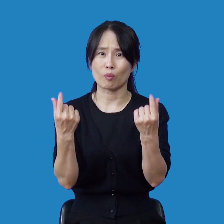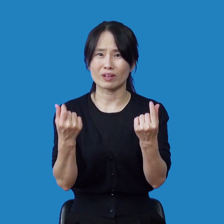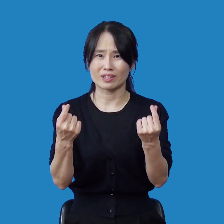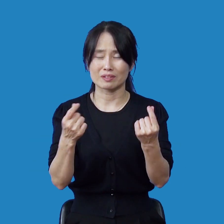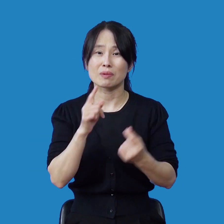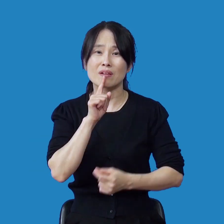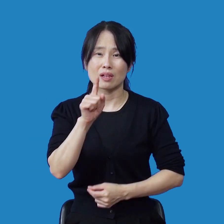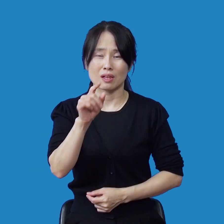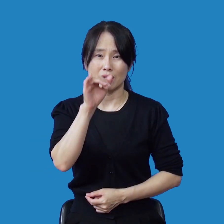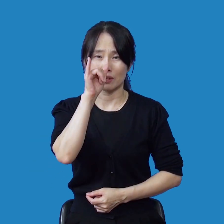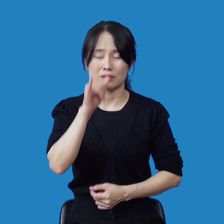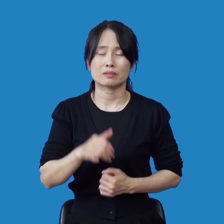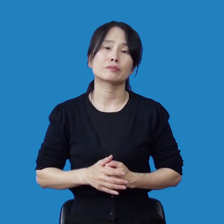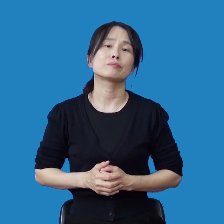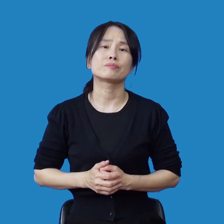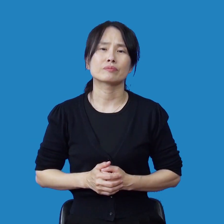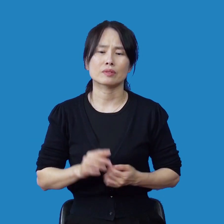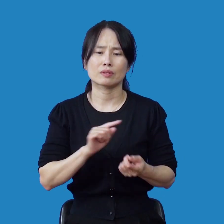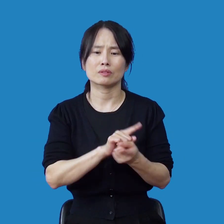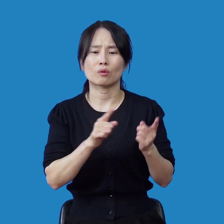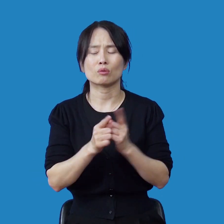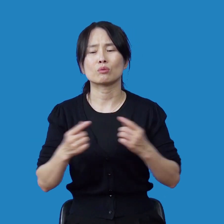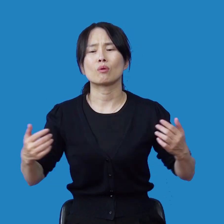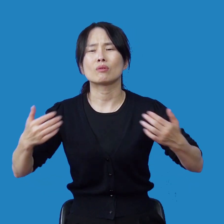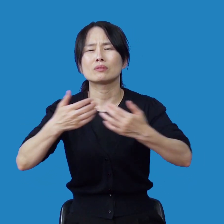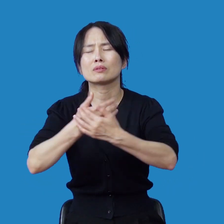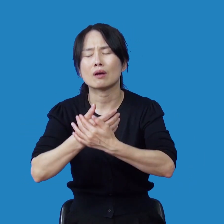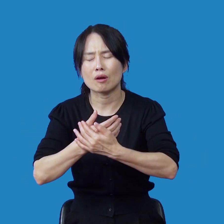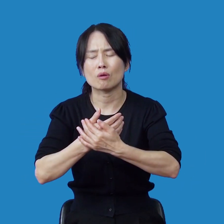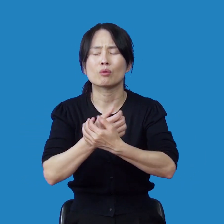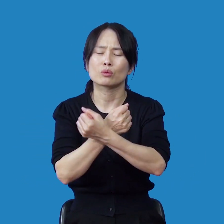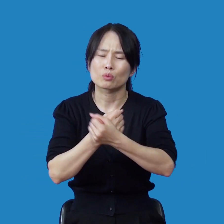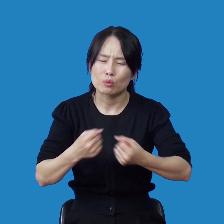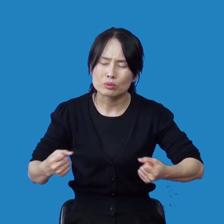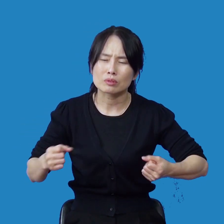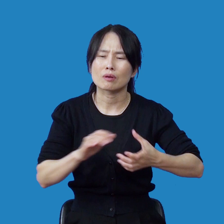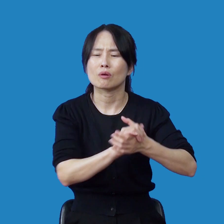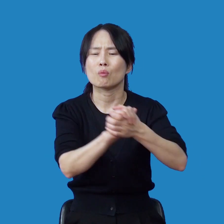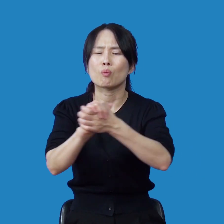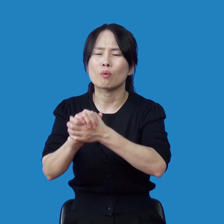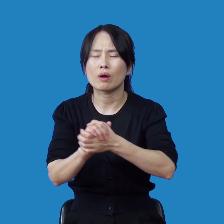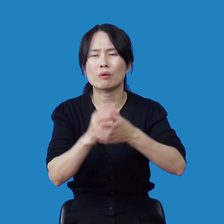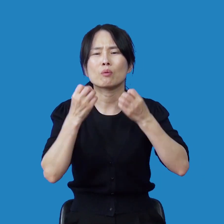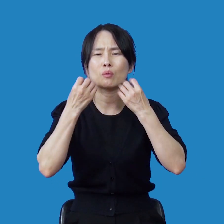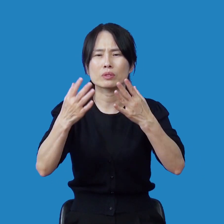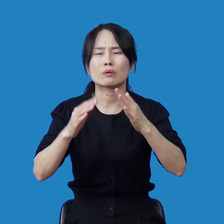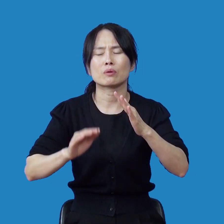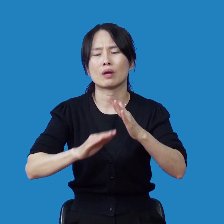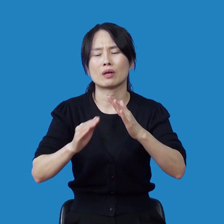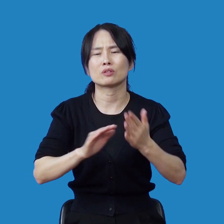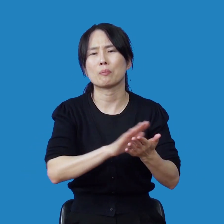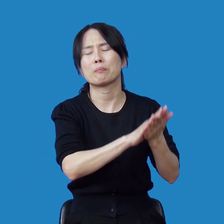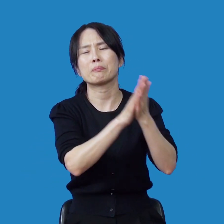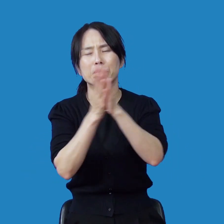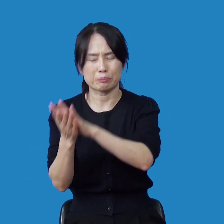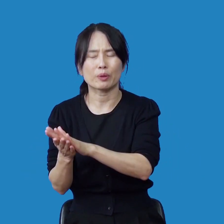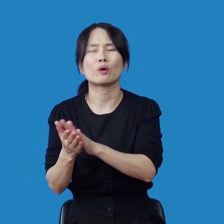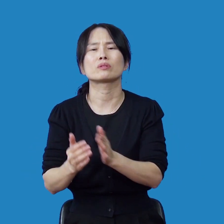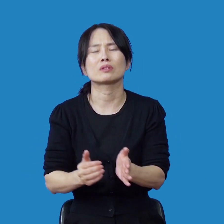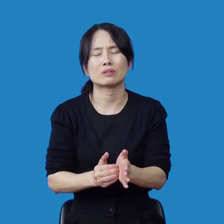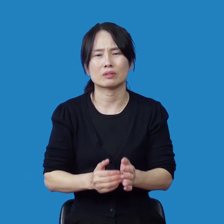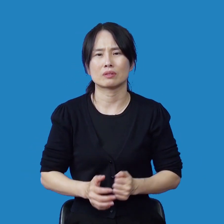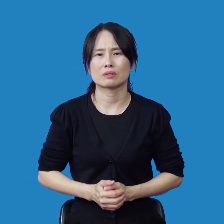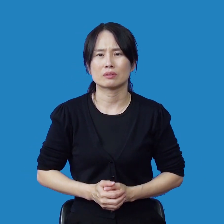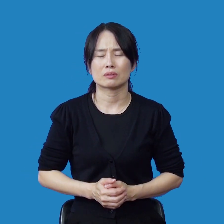그래서 서로 얼싸안고 용서하고 화해하고 그 가정이 새 삶을 살게 되었습니다.